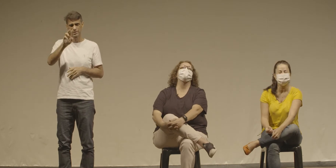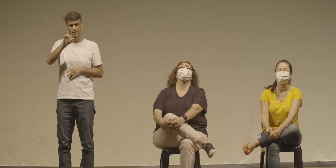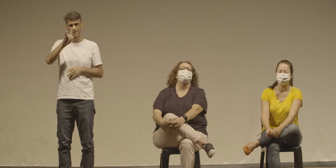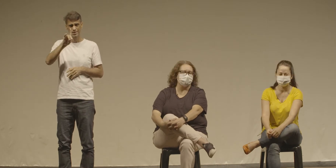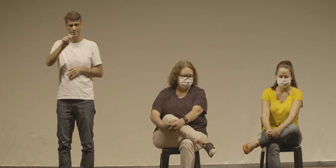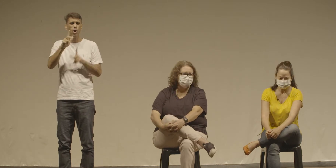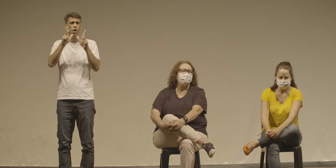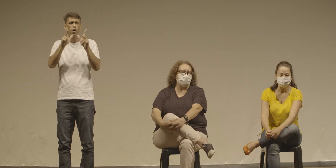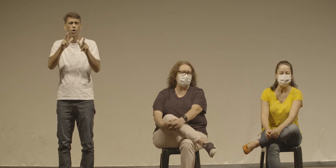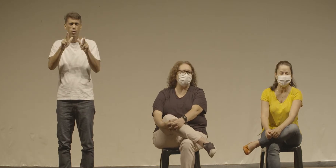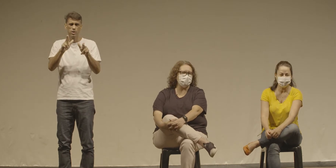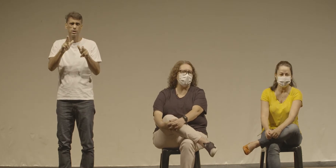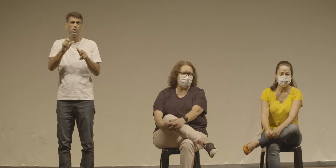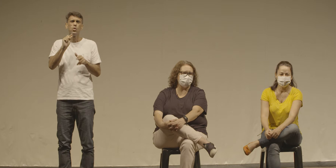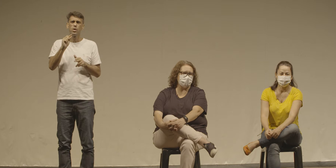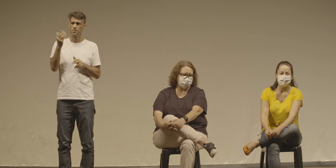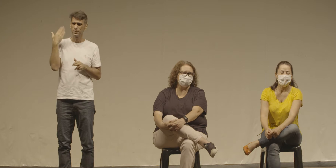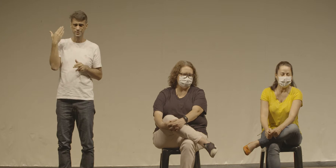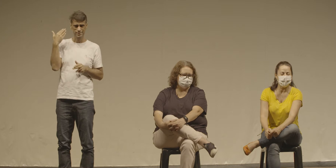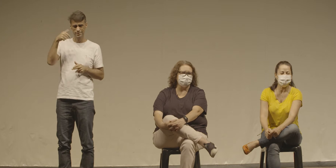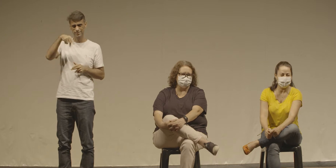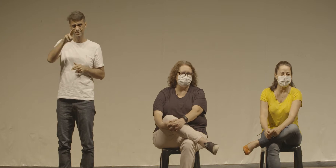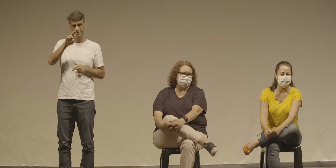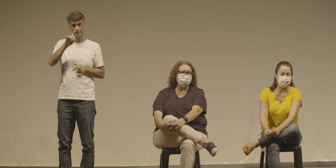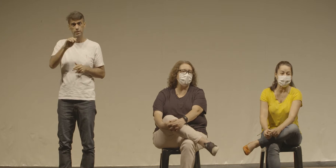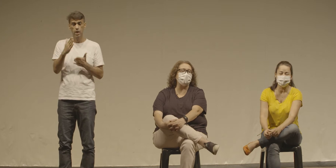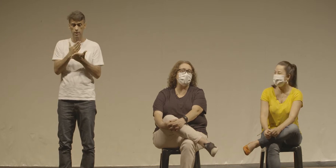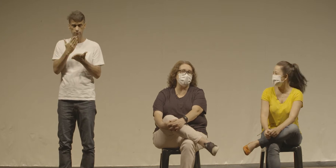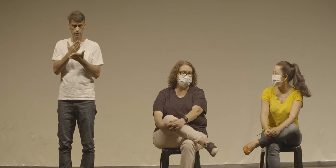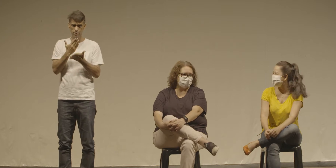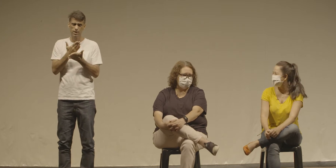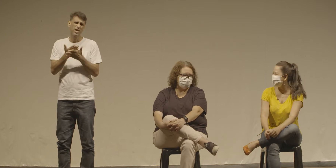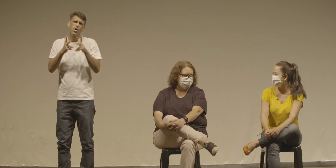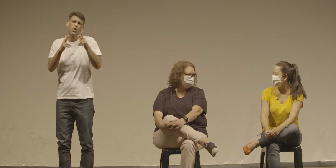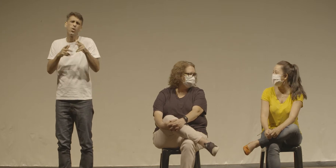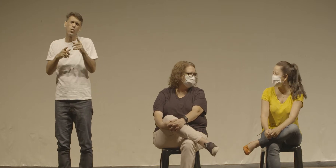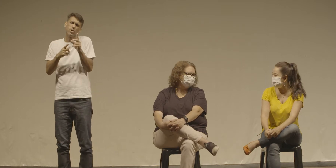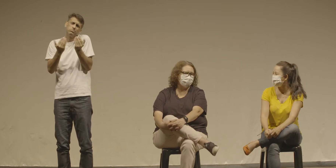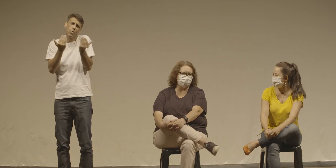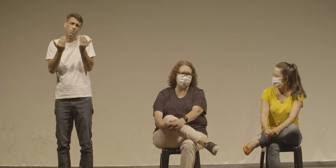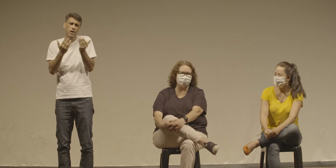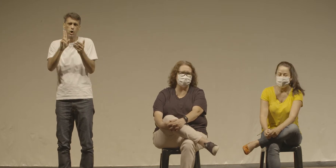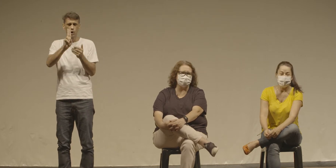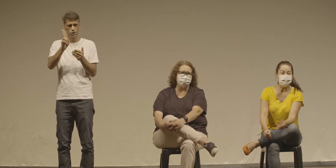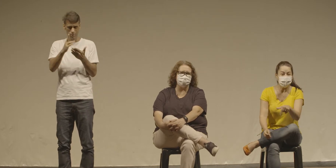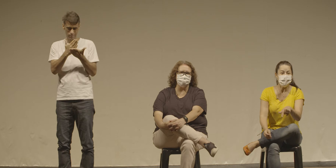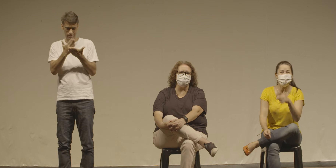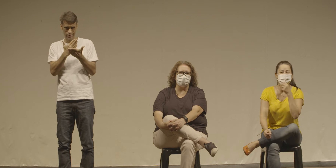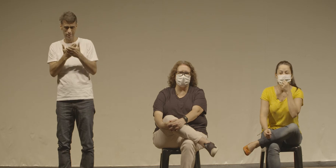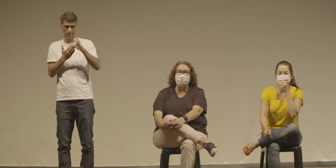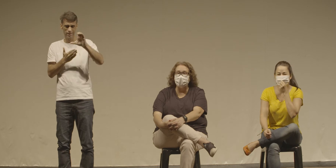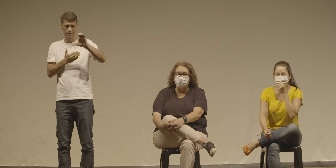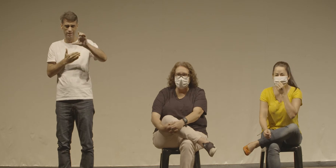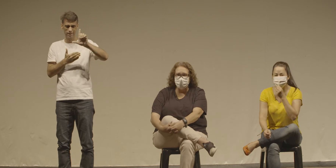adolescência. Era uma revista da época. Era uma revista da época. Tipo uma Cláudia da época, sabe? E aí estava